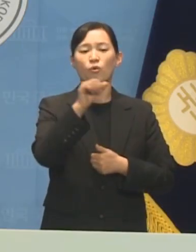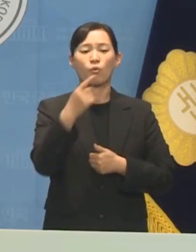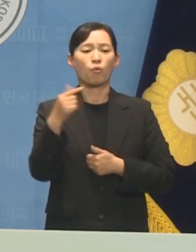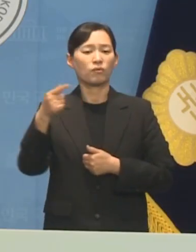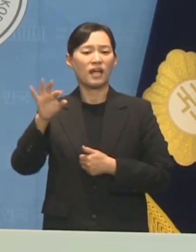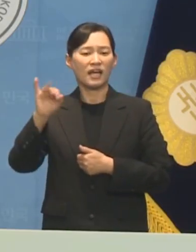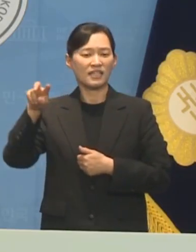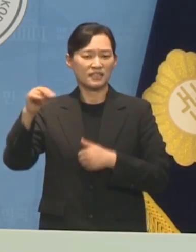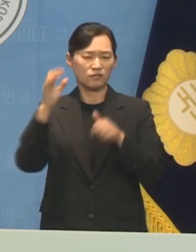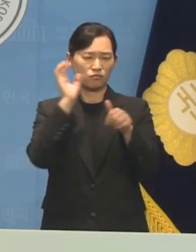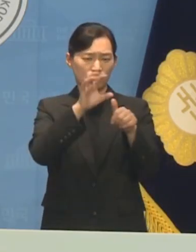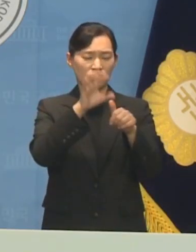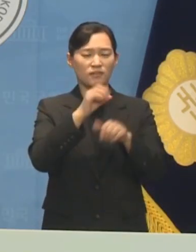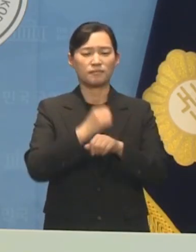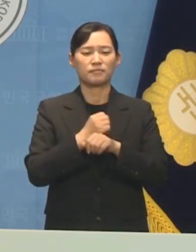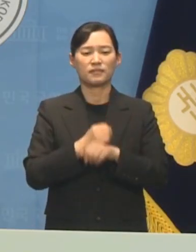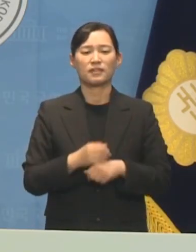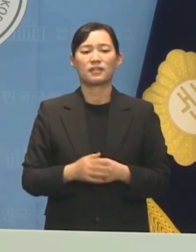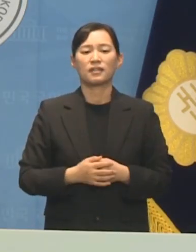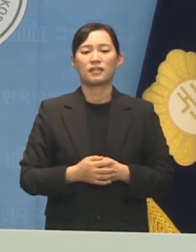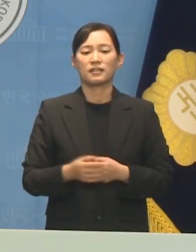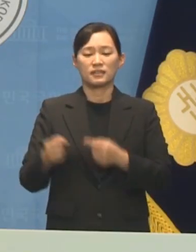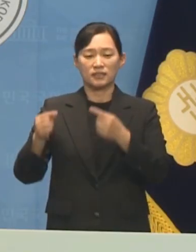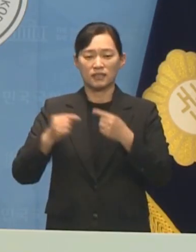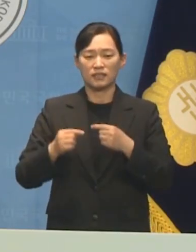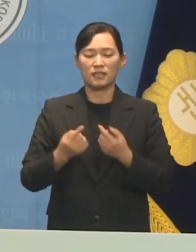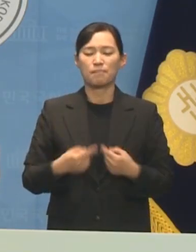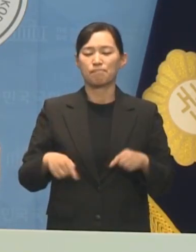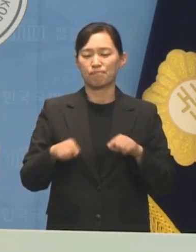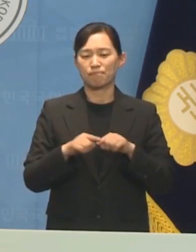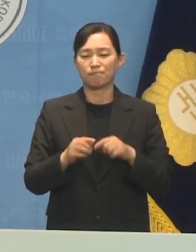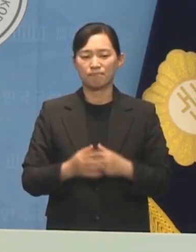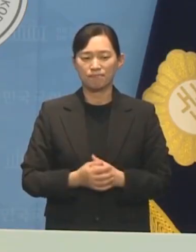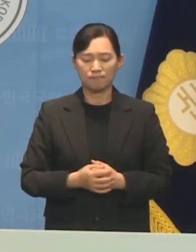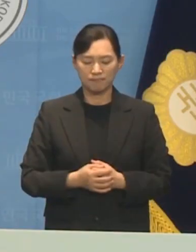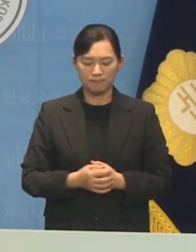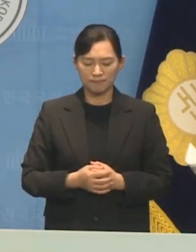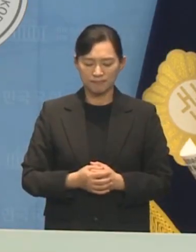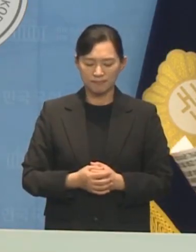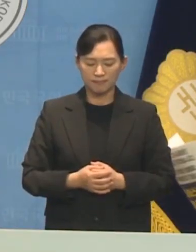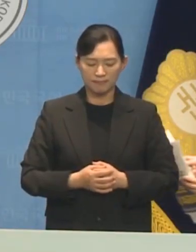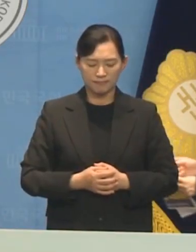청호나이스를 규탄합니다. 기자회견 참가자 일동.